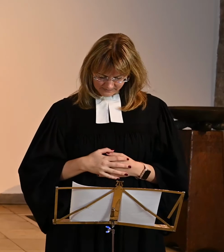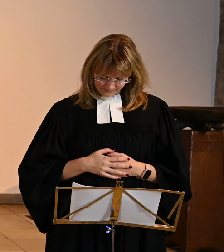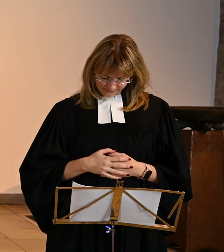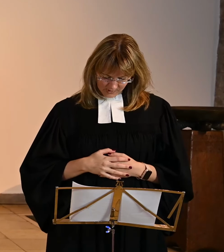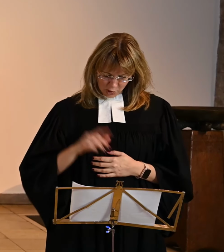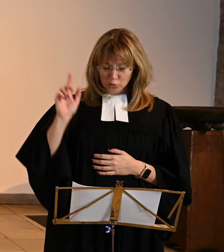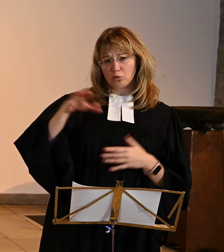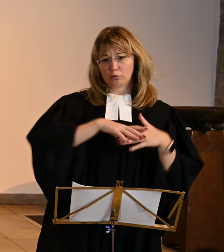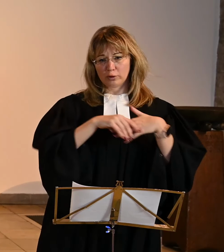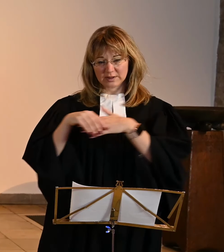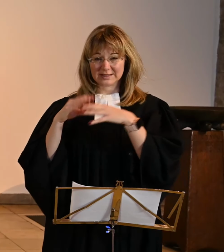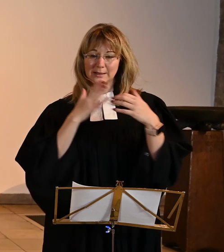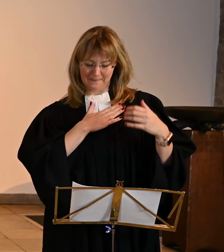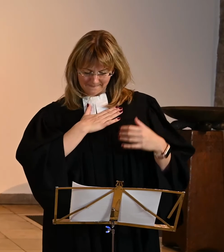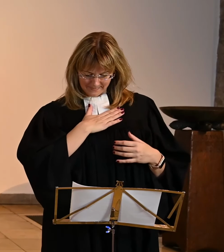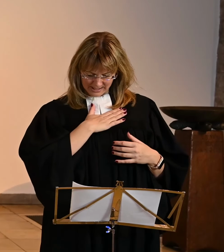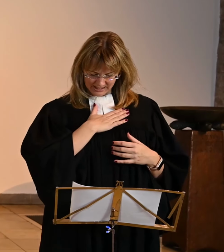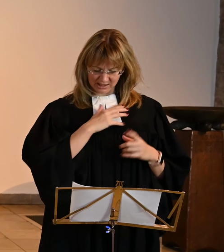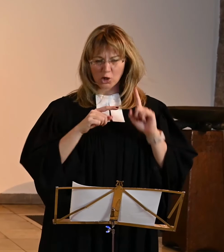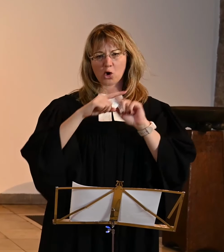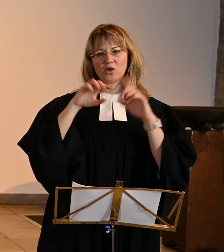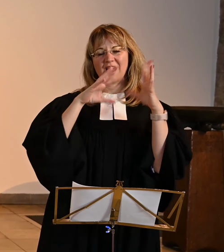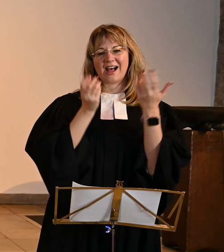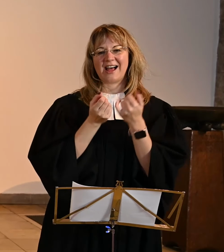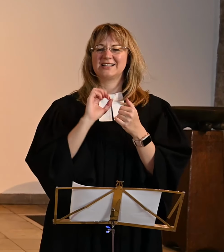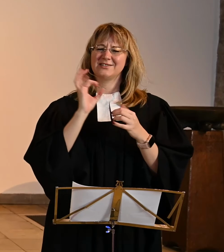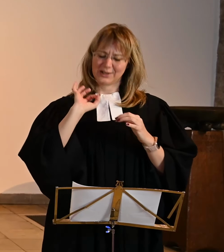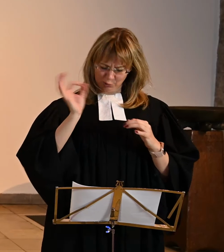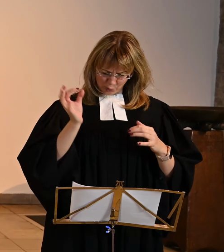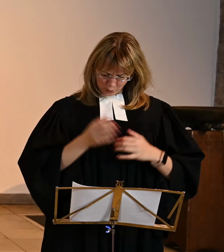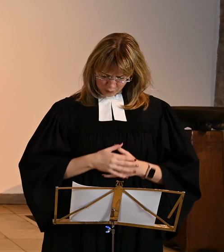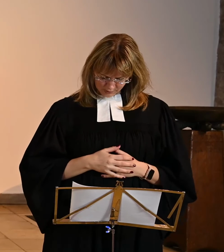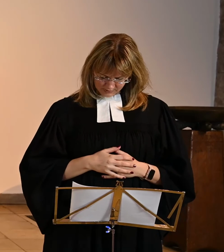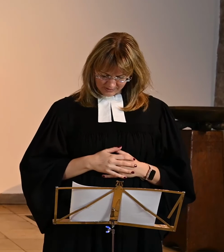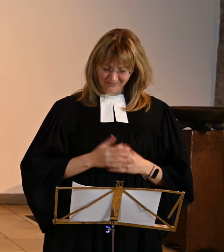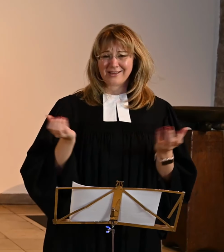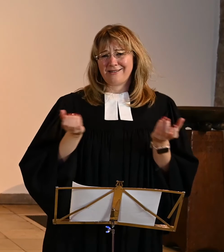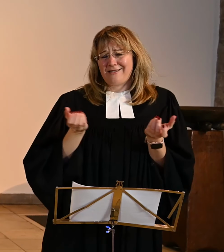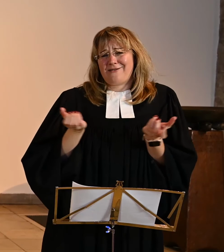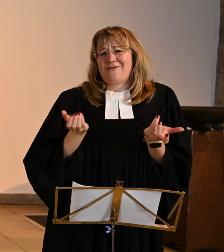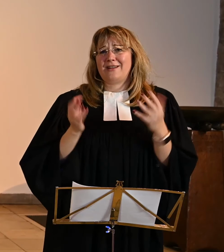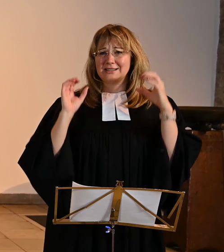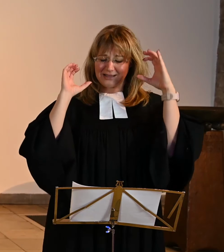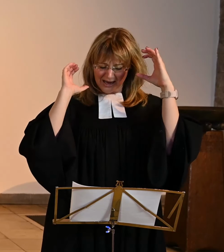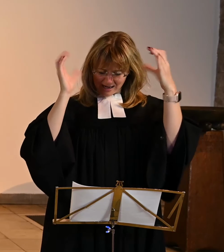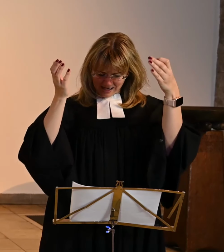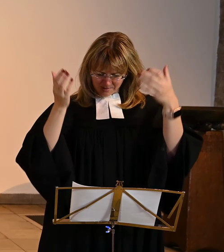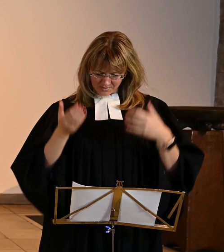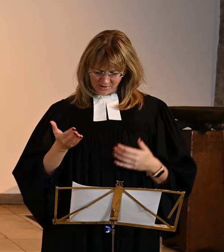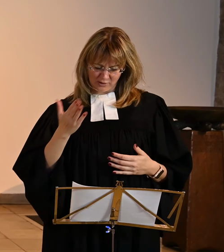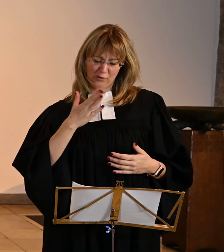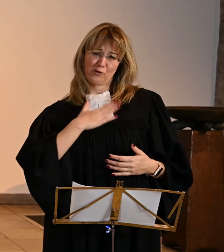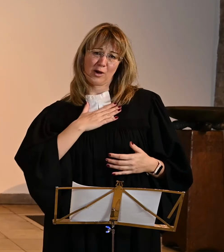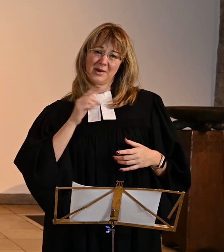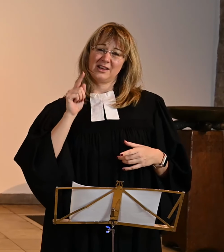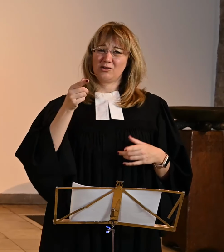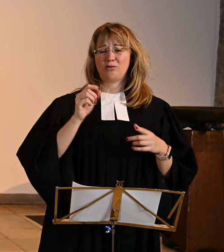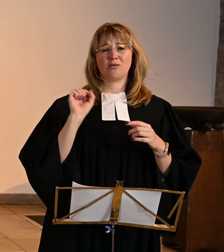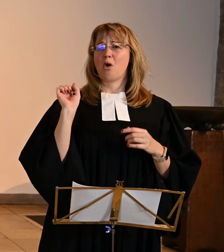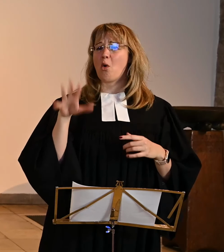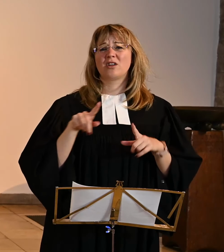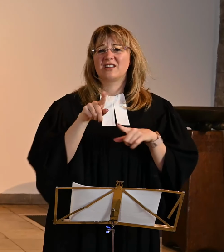du zum Guten führen. In deinem Ratschluss nimmst du mich mit. Was ist der Himmel für mich ohne